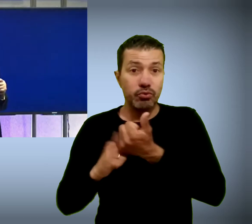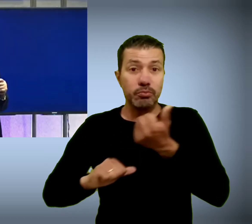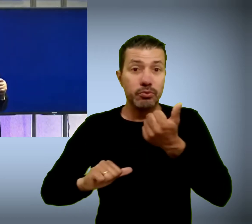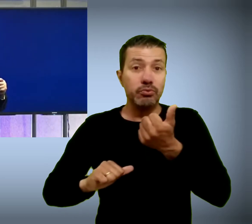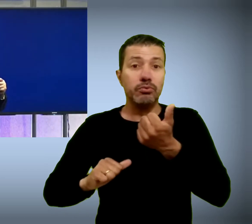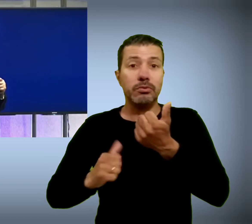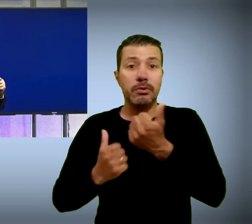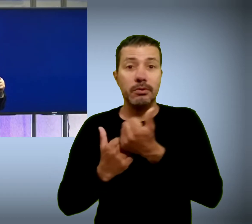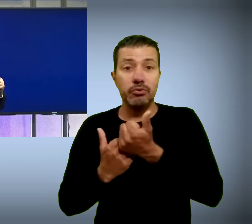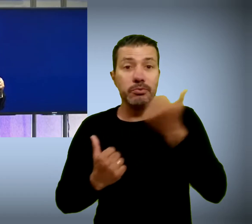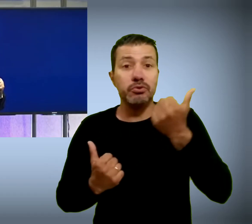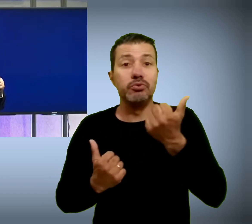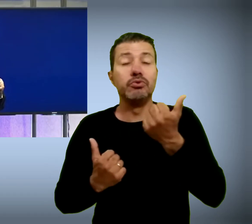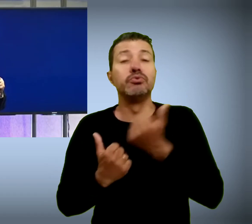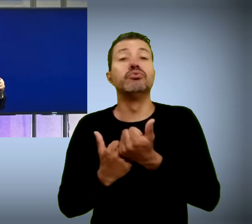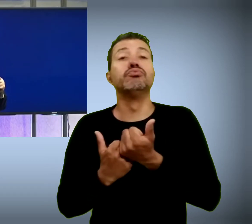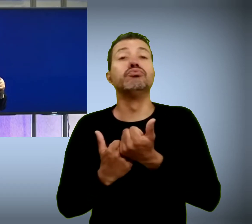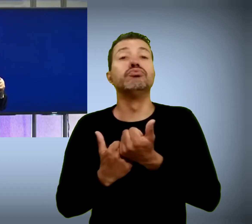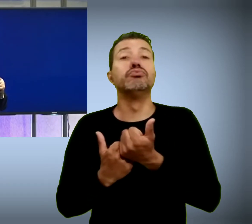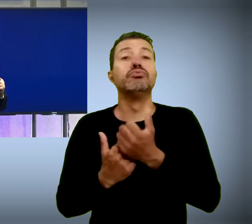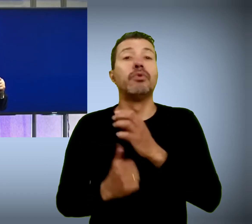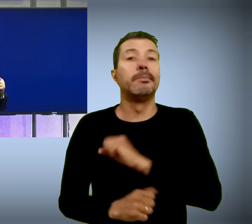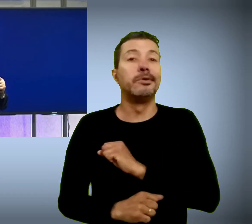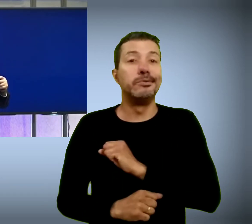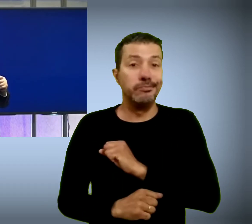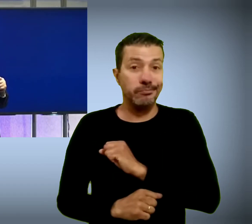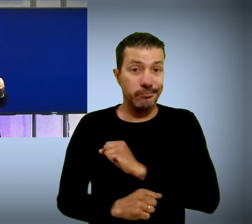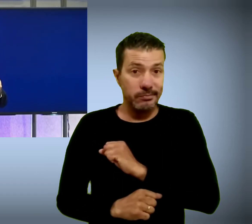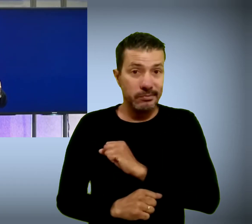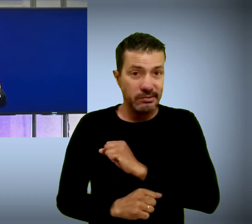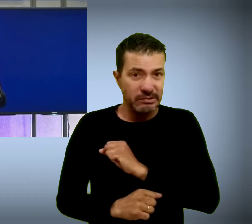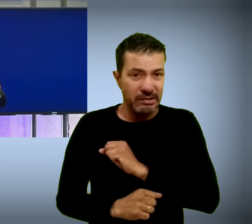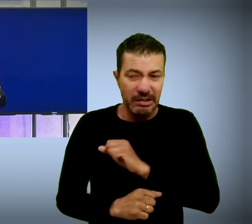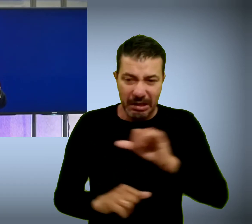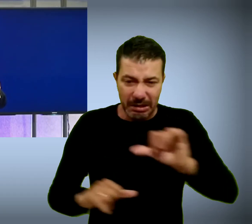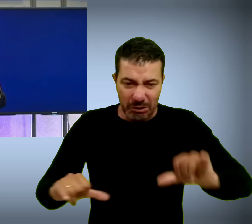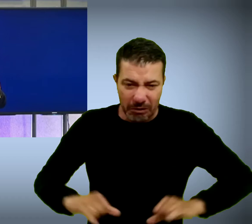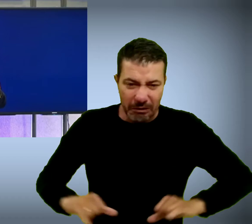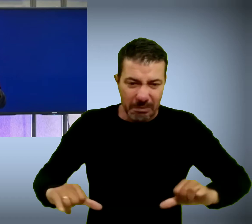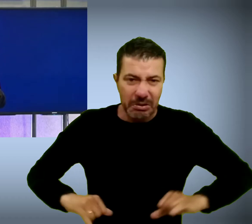fica fazendo a pessoa sofrer para sempre.